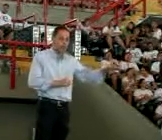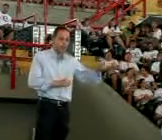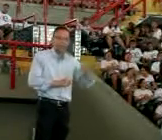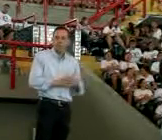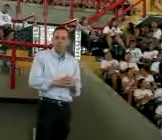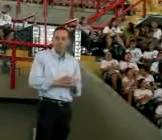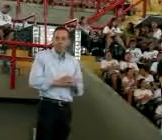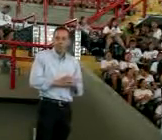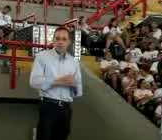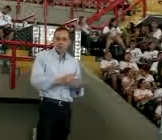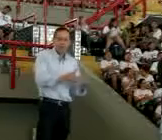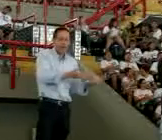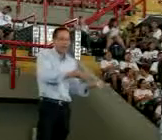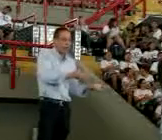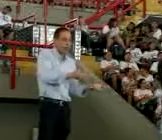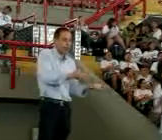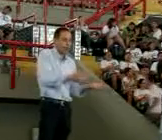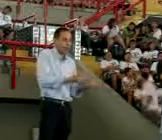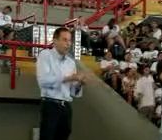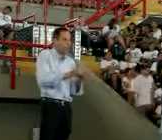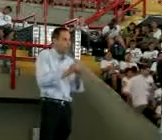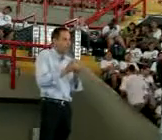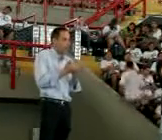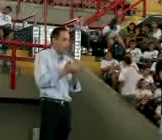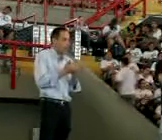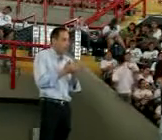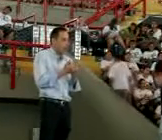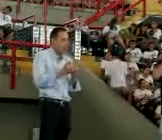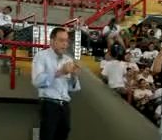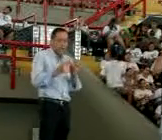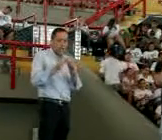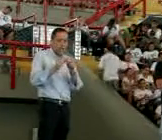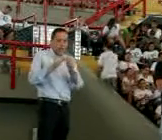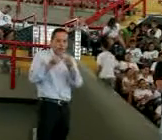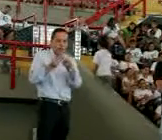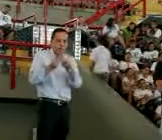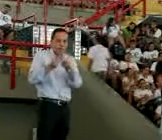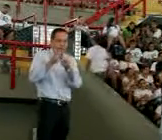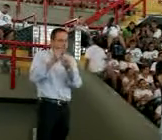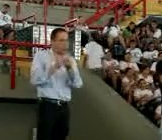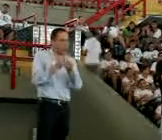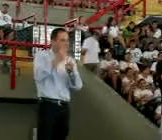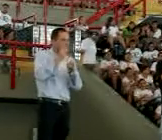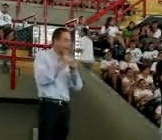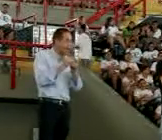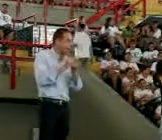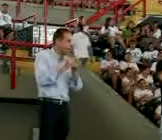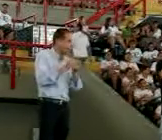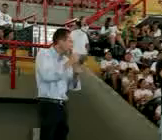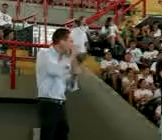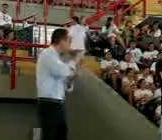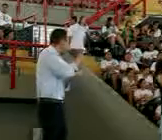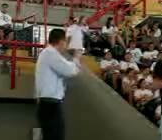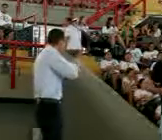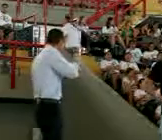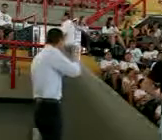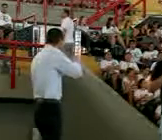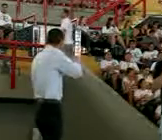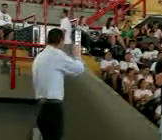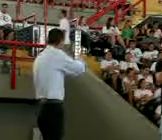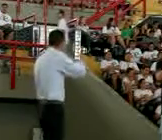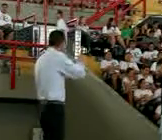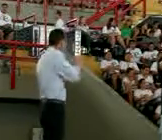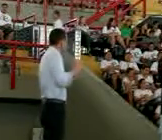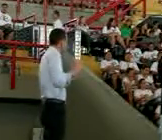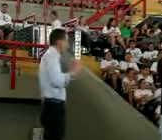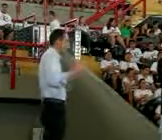produzir café. E não tinha nada por lá. Então o que os paulistas fizeram? Eles criaram uma lei permitindo o Estado dar terras